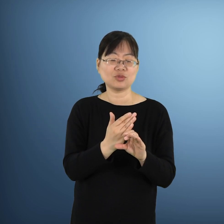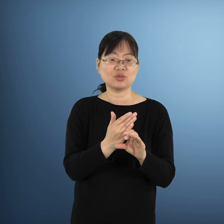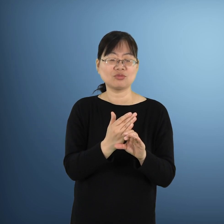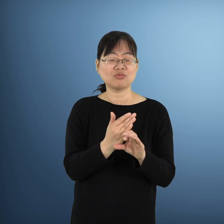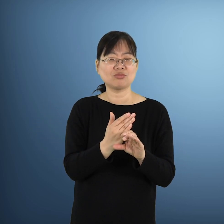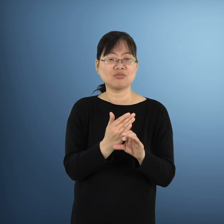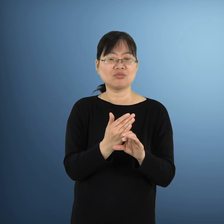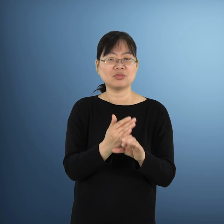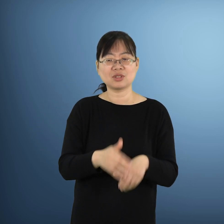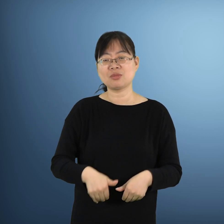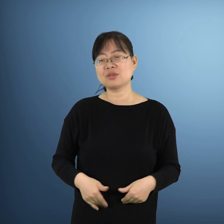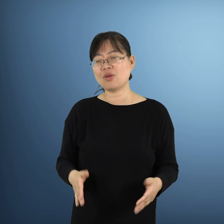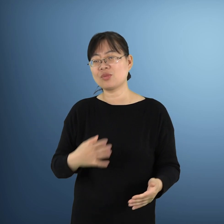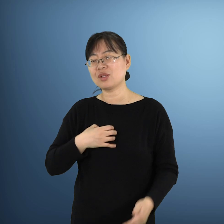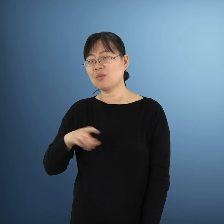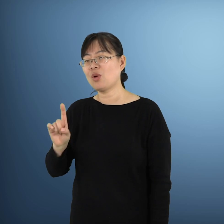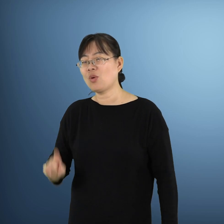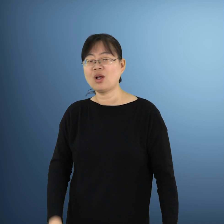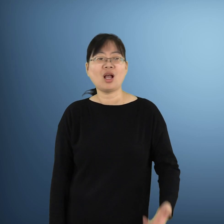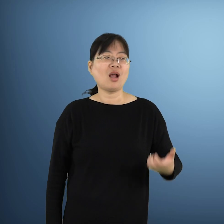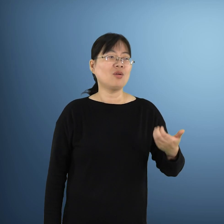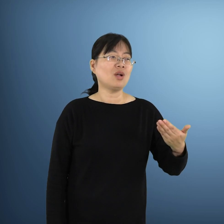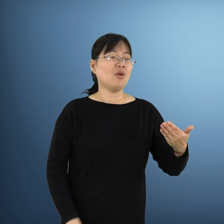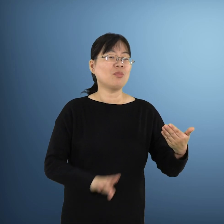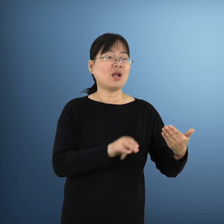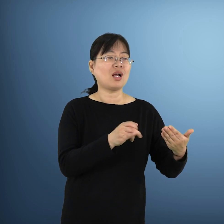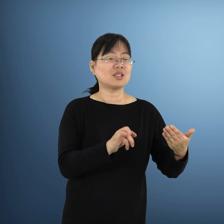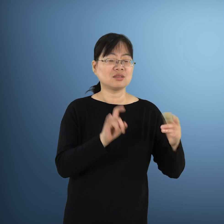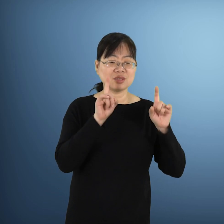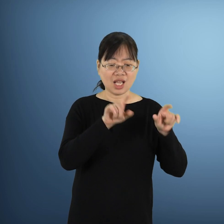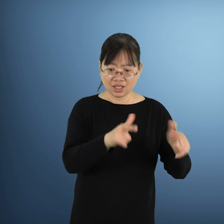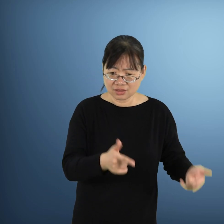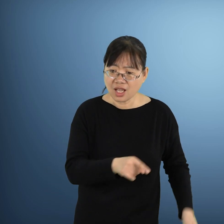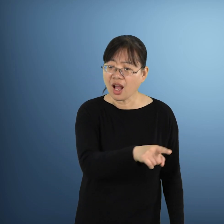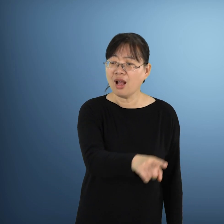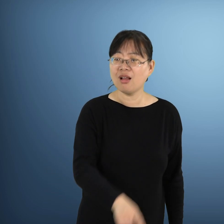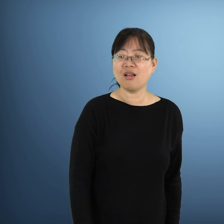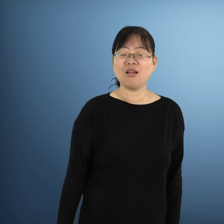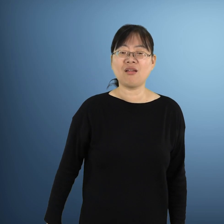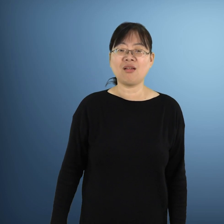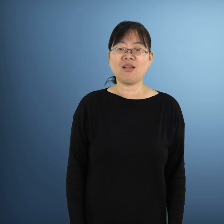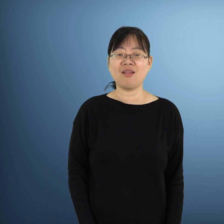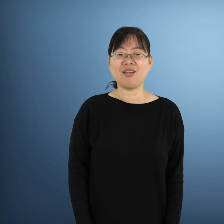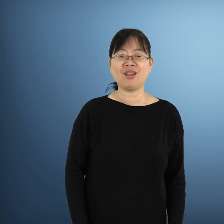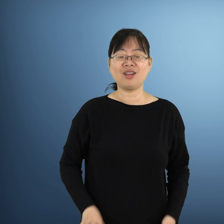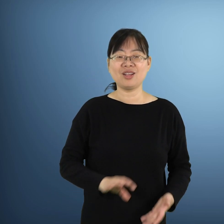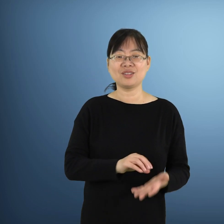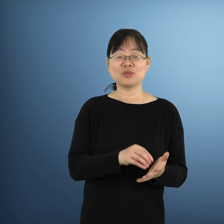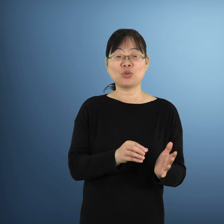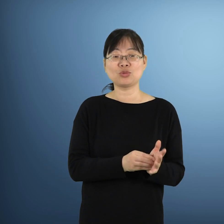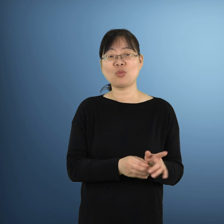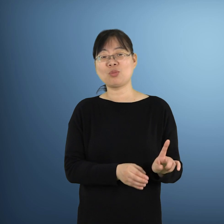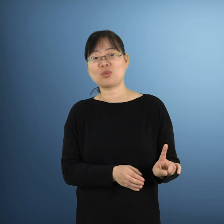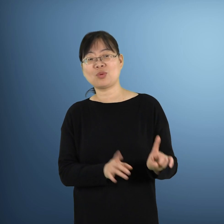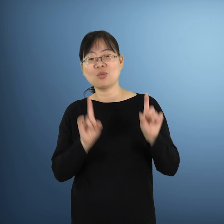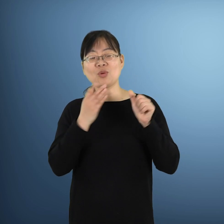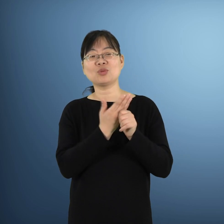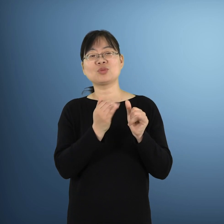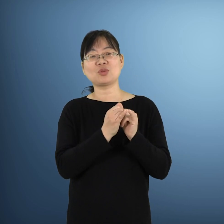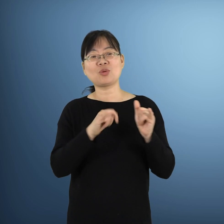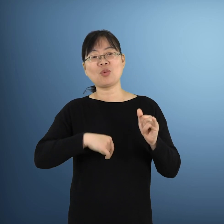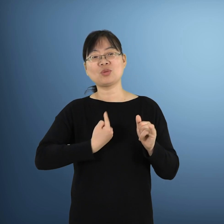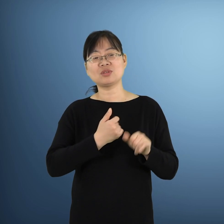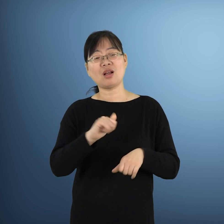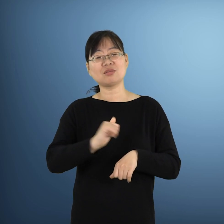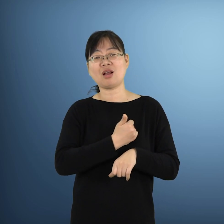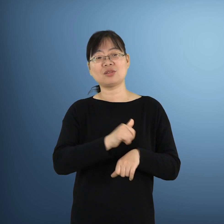그러니까 또 쓸데없는 걱정하는 분들은 99마리는 그러면 양이 아니냐? 여러분 그 정도 규모는 목동이 혼자